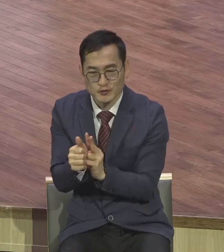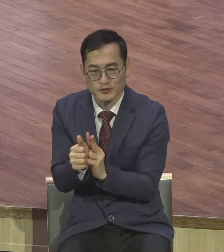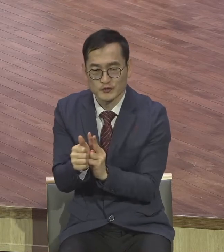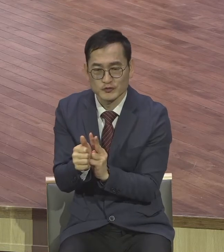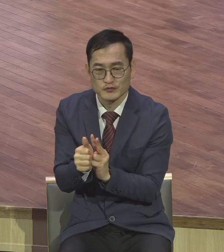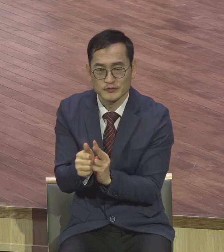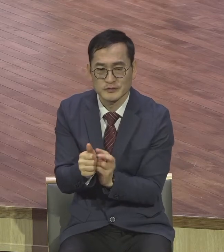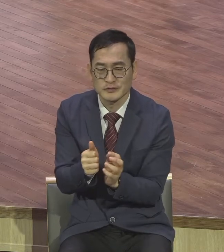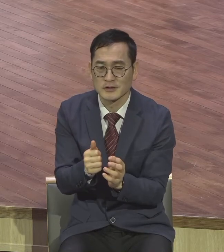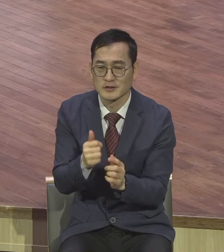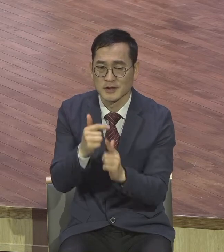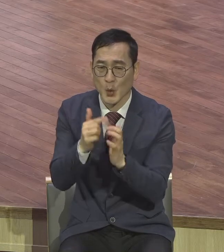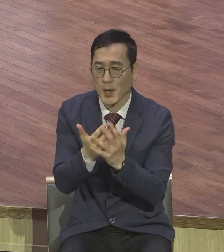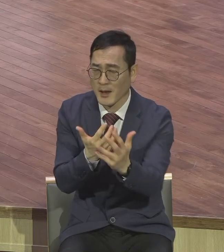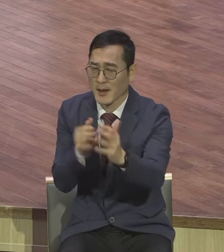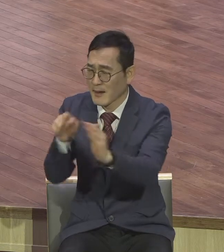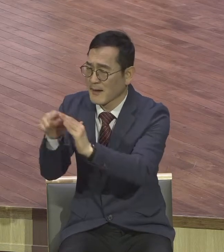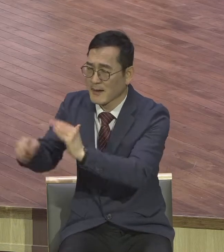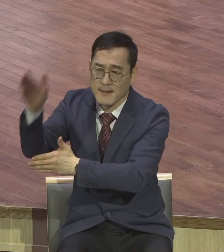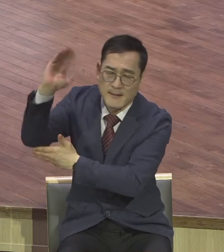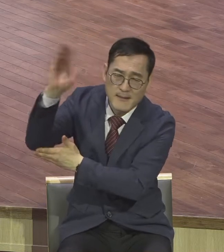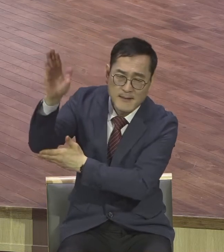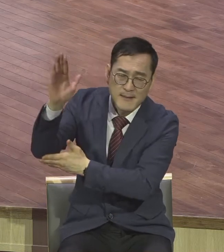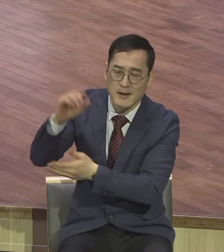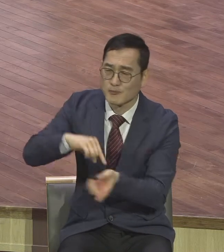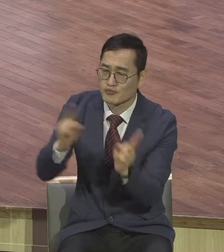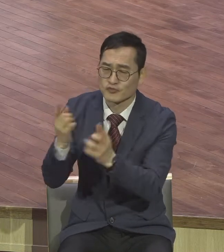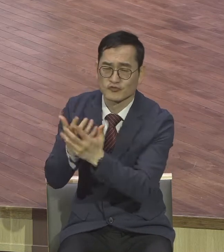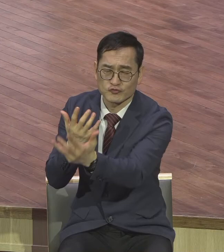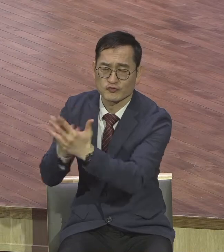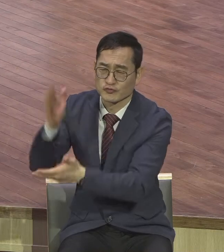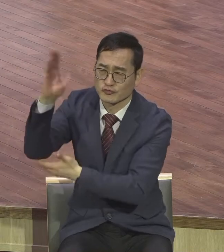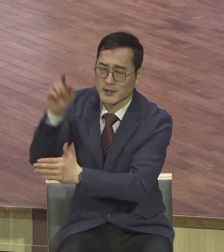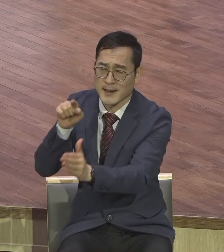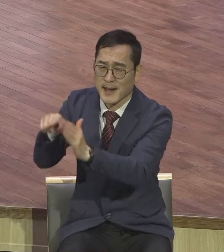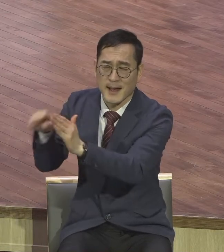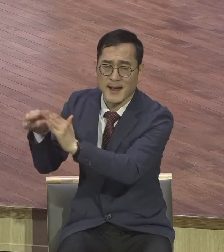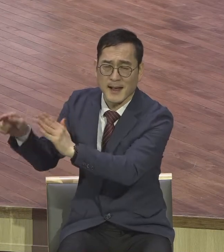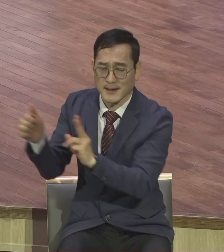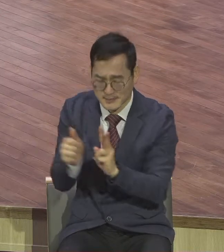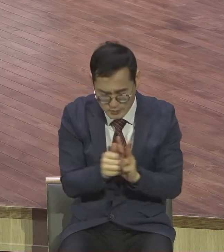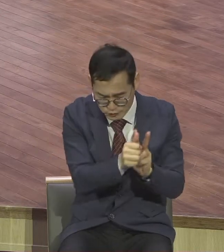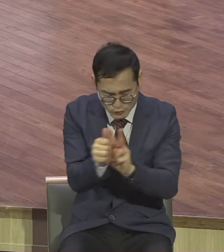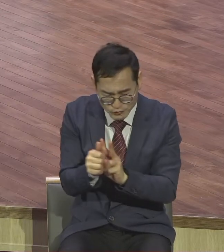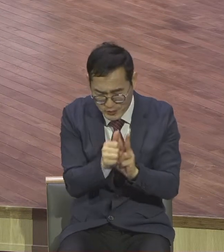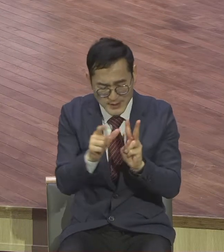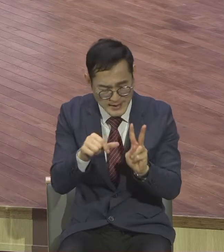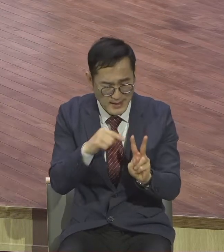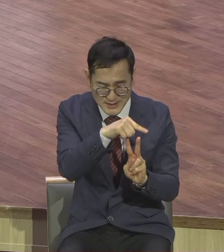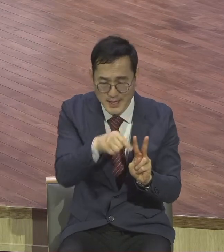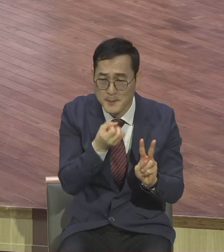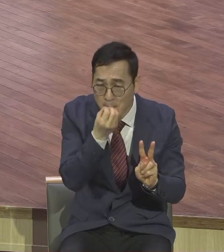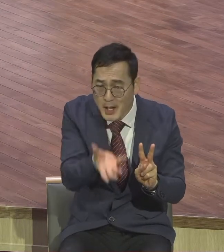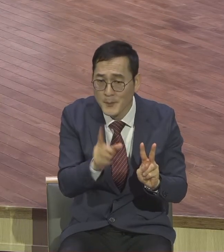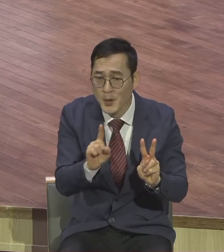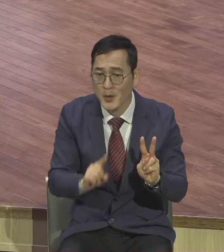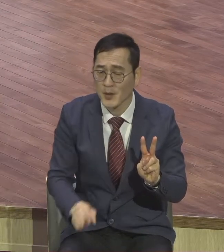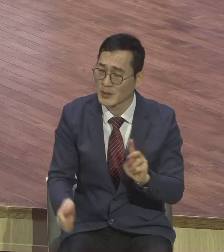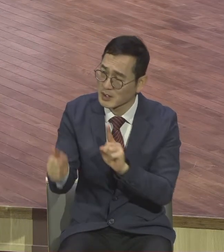그와 함께 동력했던 사람들이 이구동성으로 고백하는 고백이 뭐냐